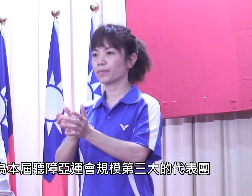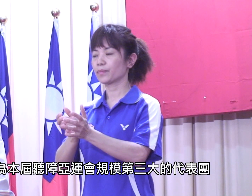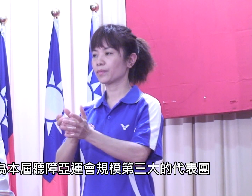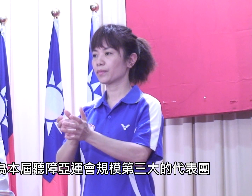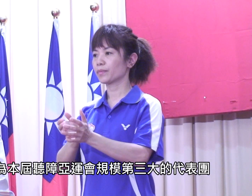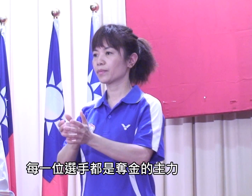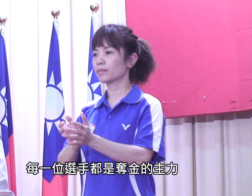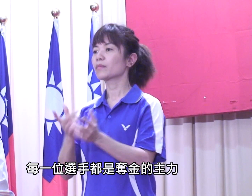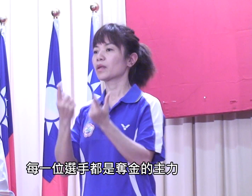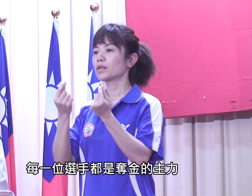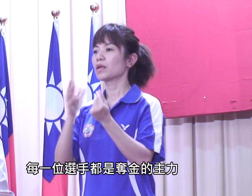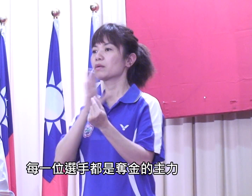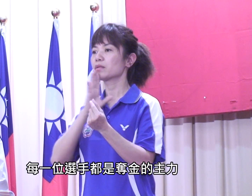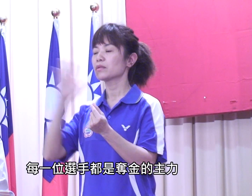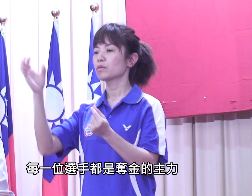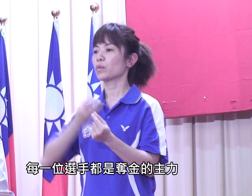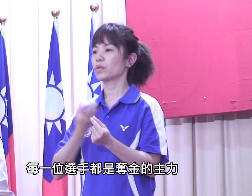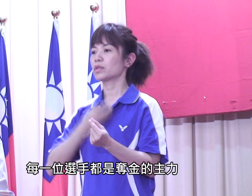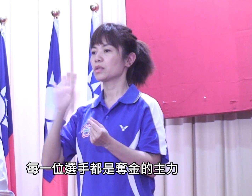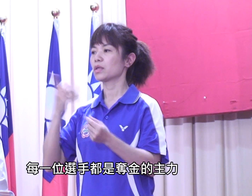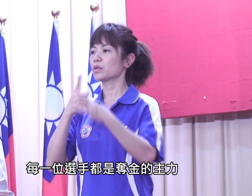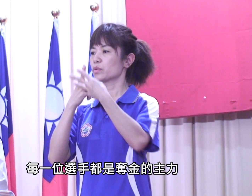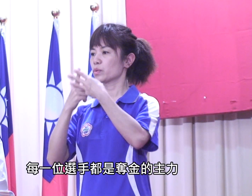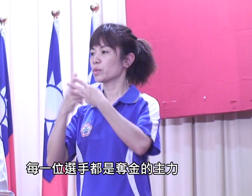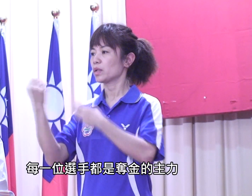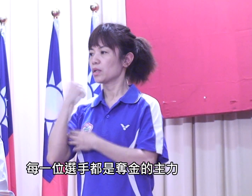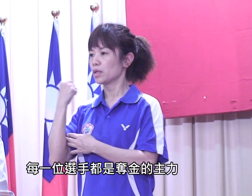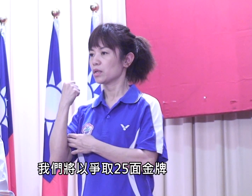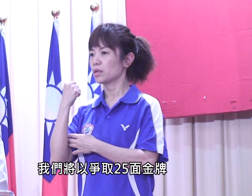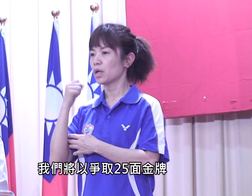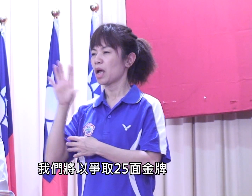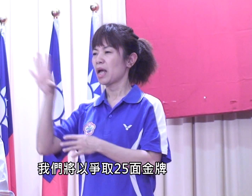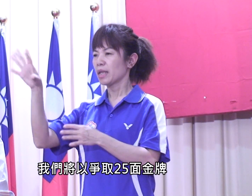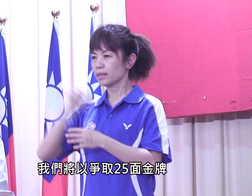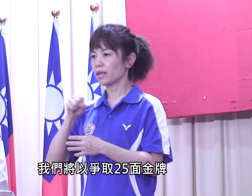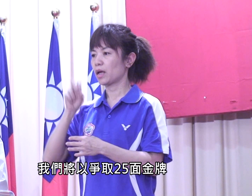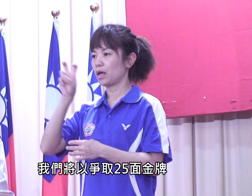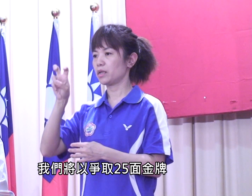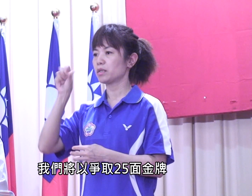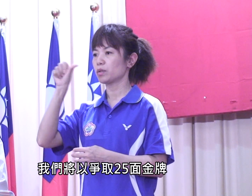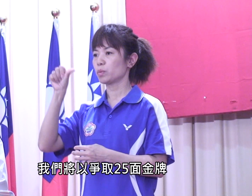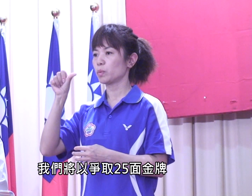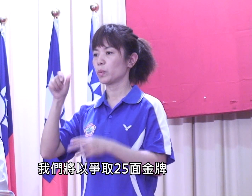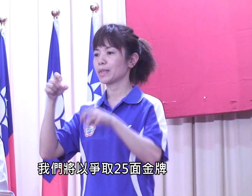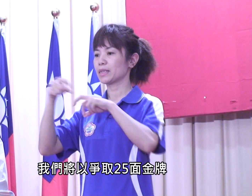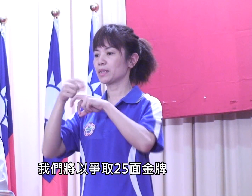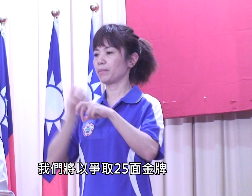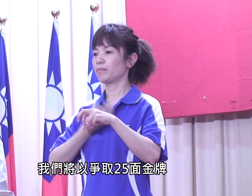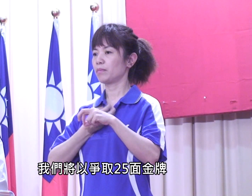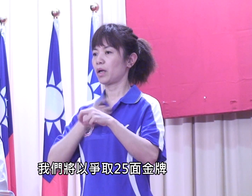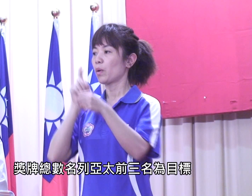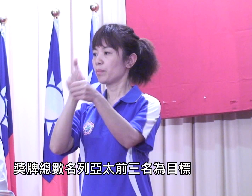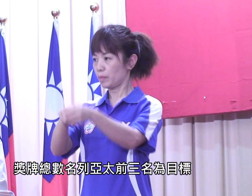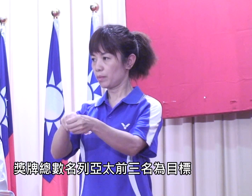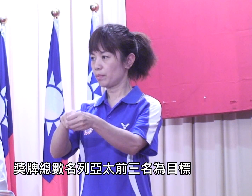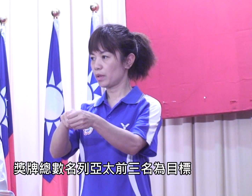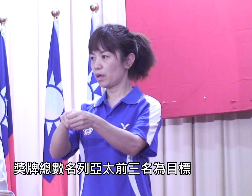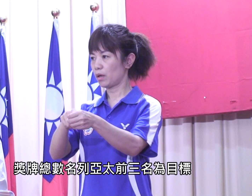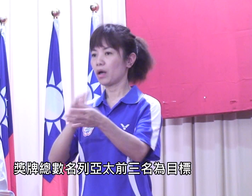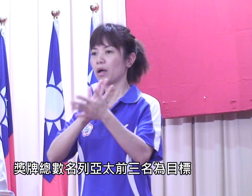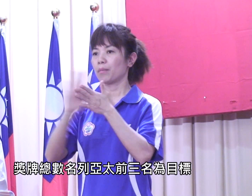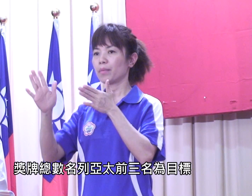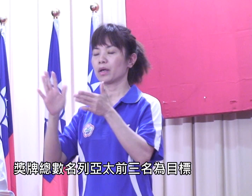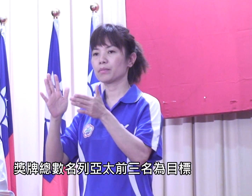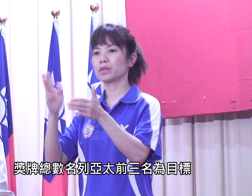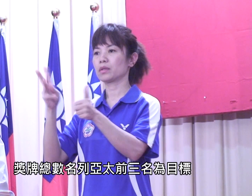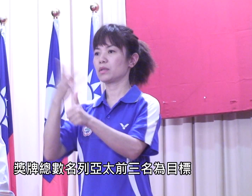们呢也是夺金的主力，我们将以争取25面金牌，奖牌总数达到亚太前3名为目